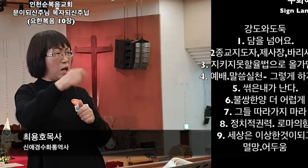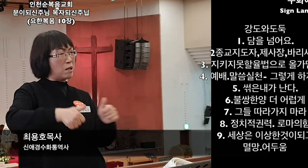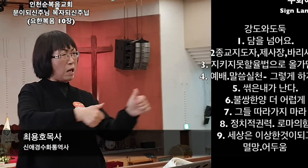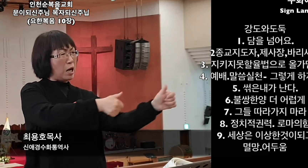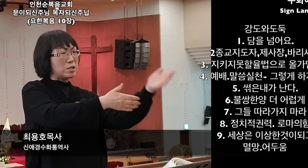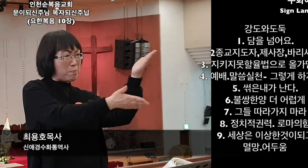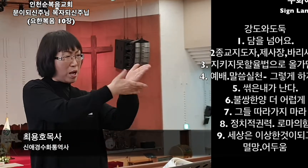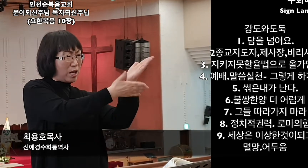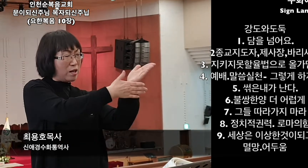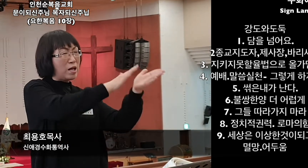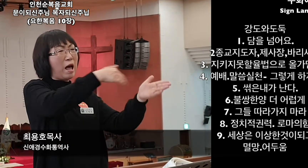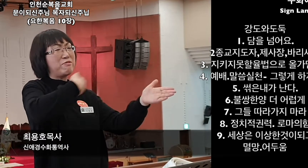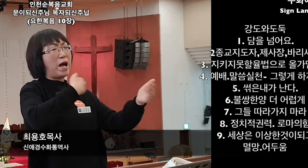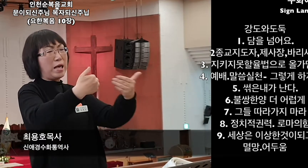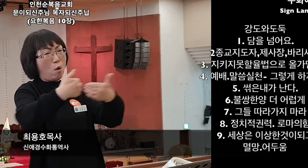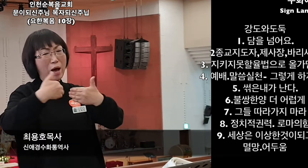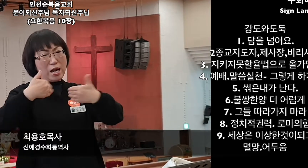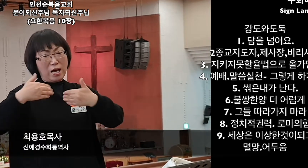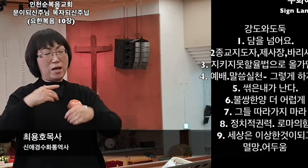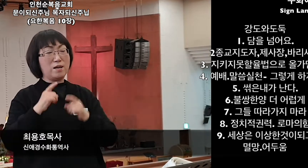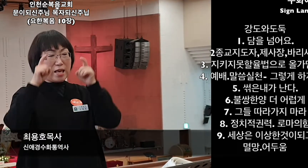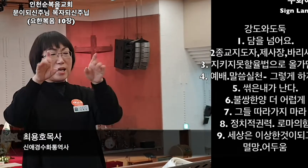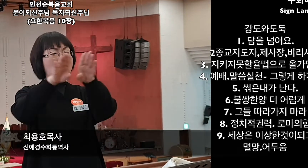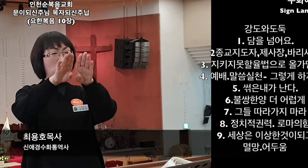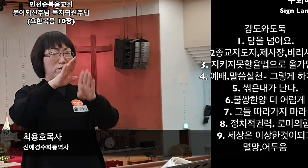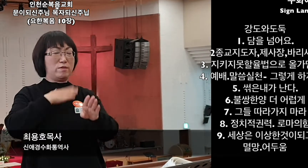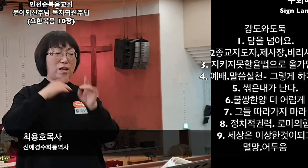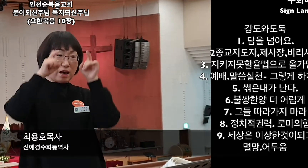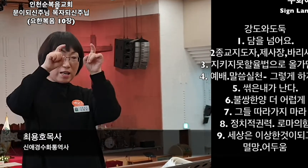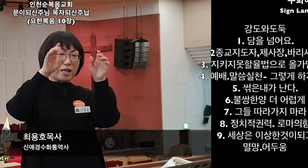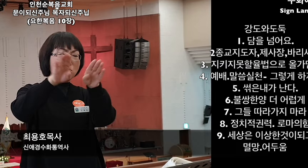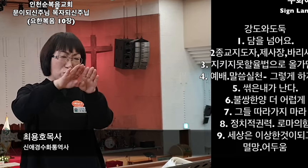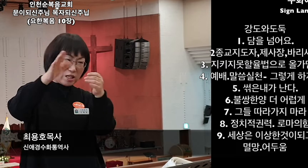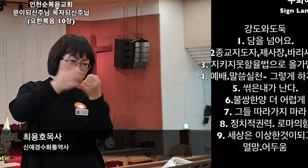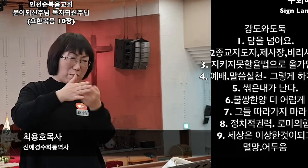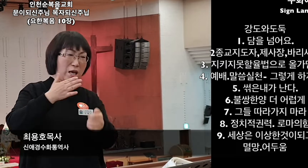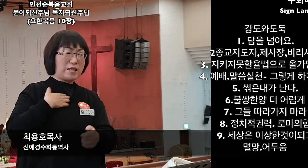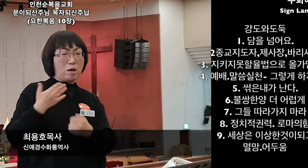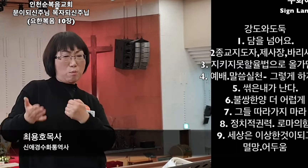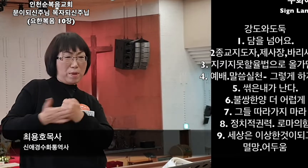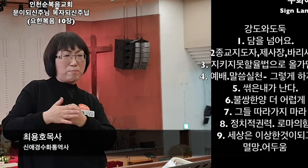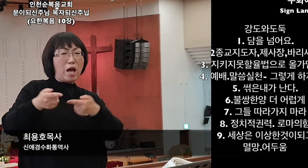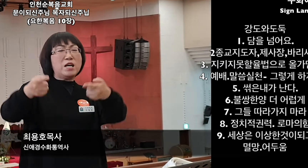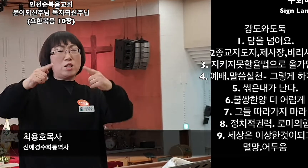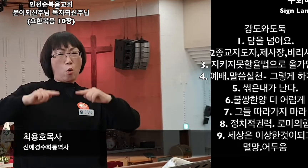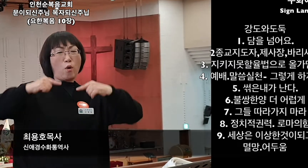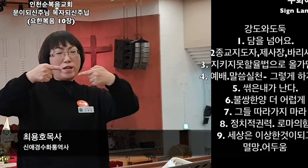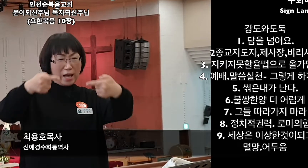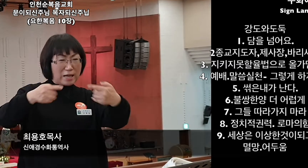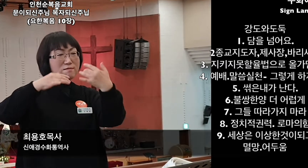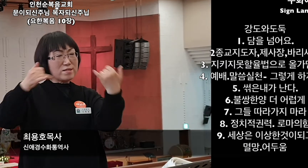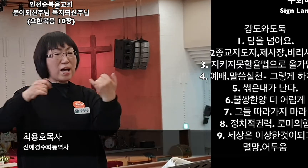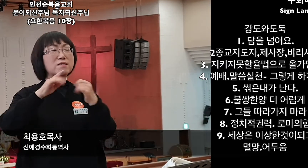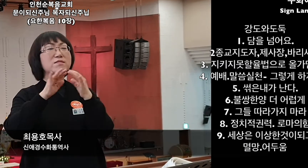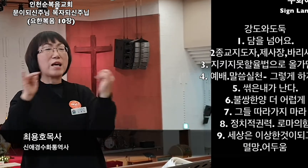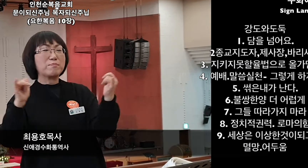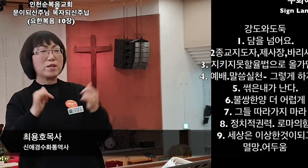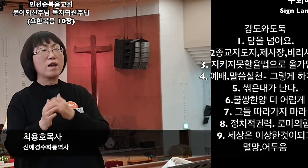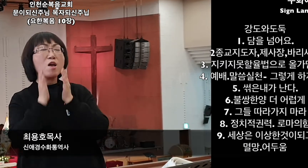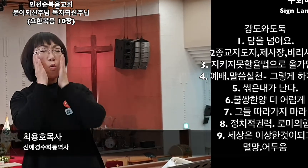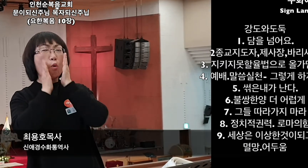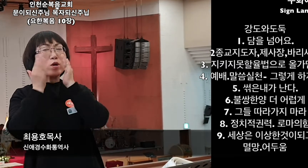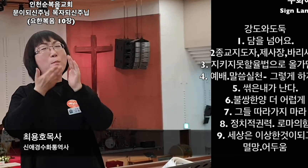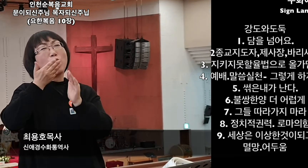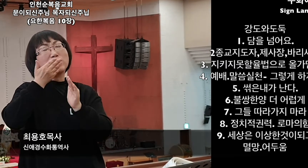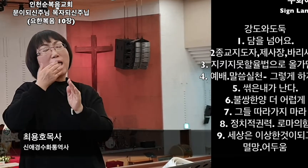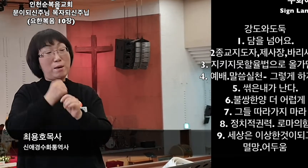따라가지 말아라. 너희들 나에게 와라. 양의 문, 내가 양의 문이니 나를 말미암아 들어오고 나가는 자, 그 사람들이 꼴을 얻을